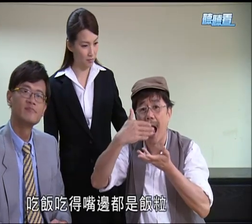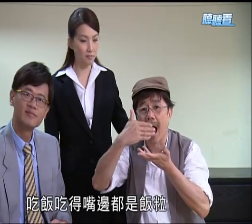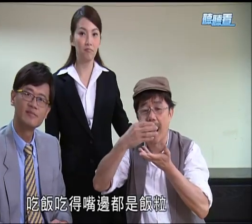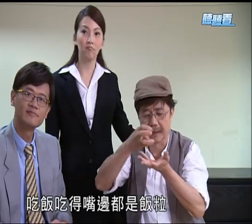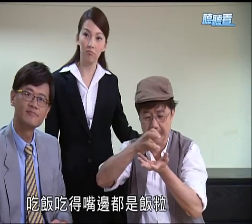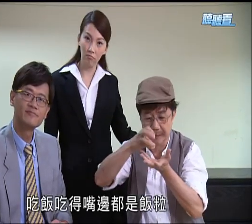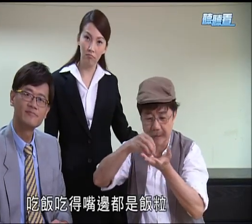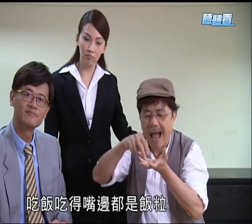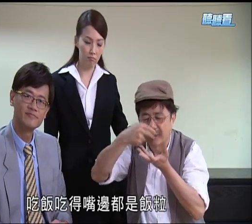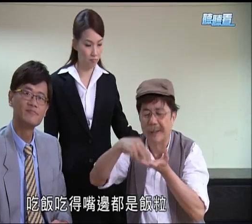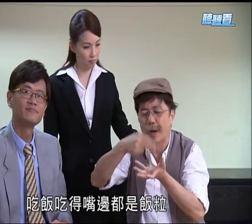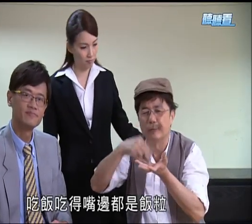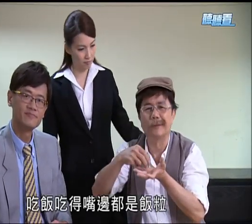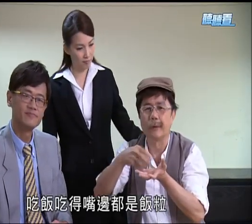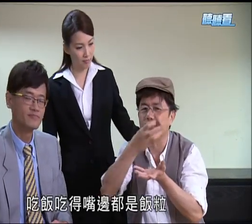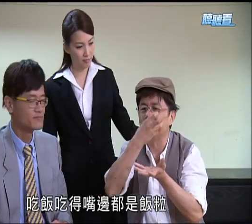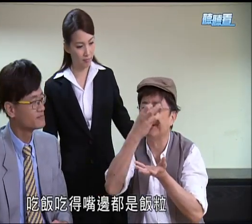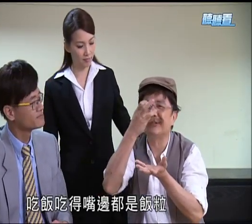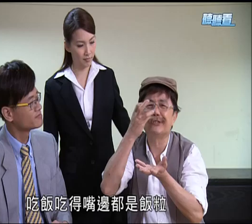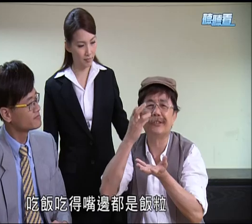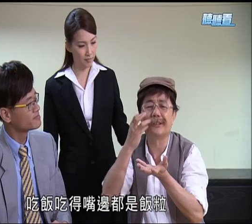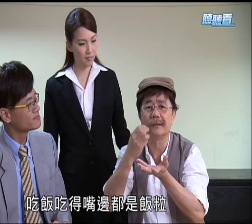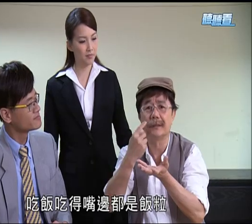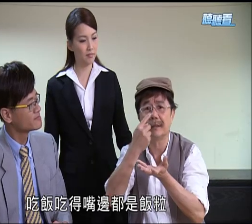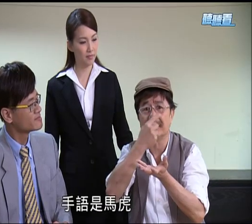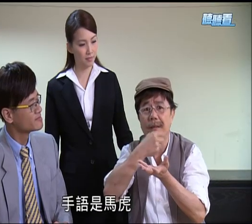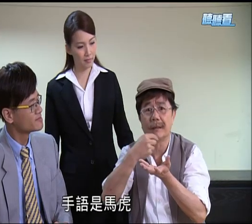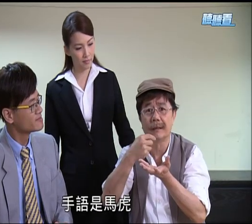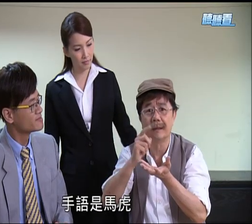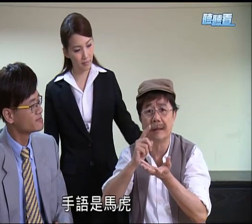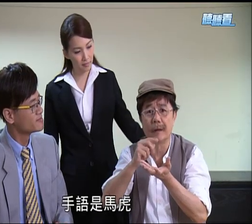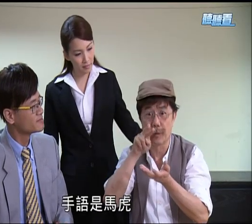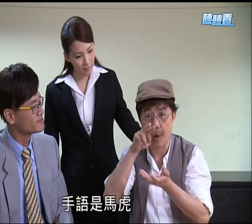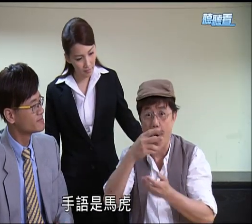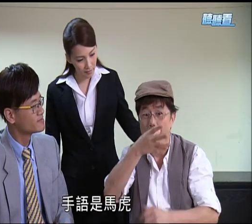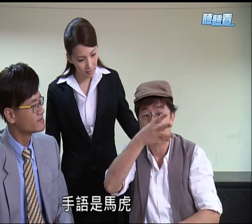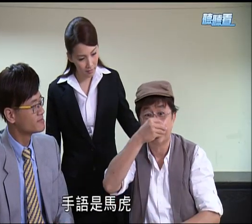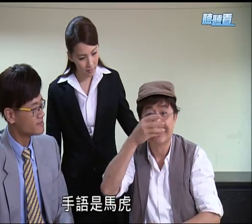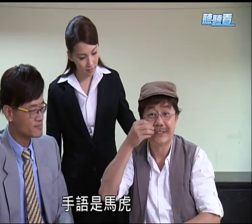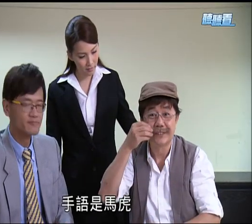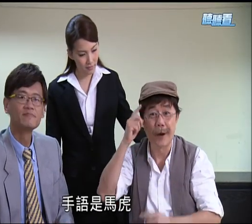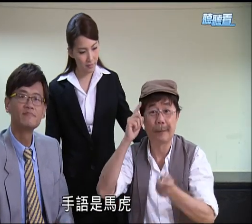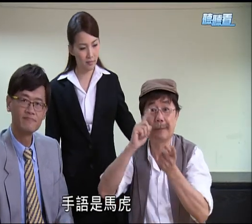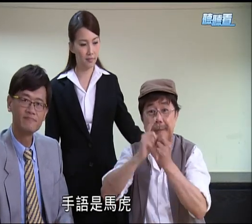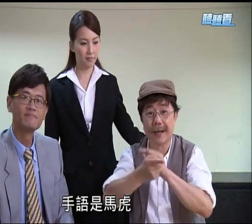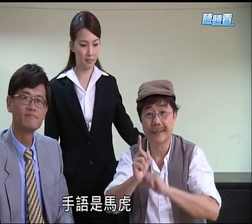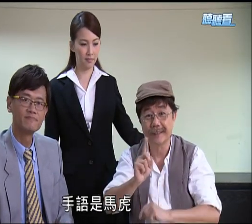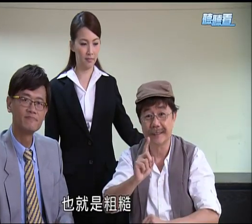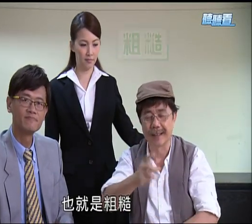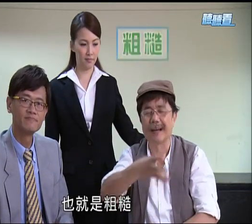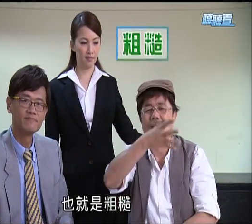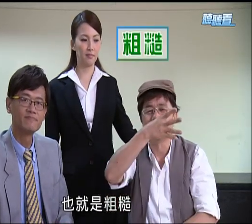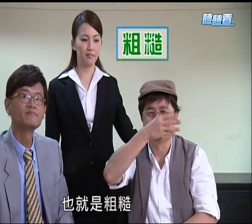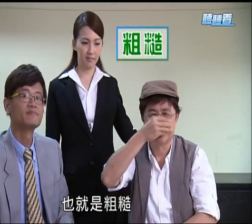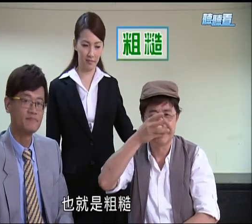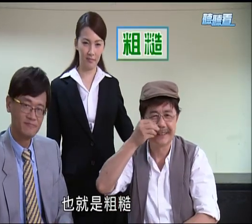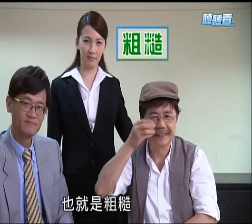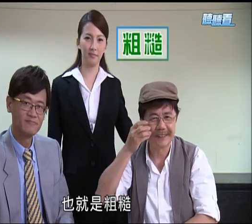吃饭呢，吃的嘴边都是饭粒，手语是马虎，也就是粗